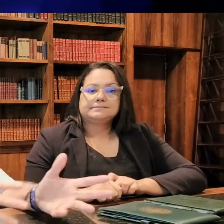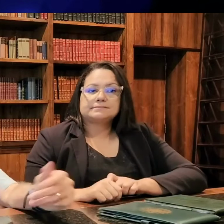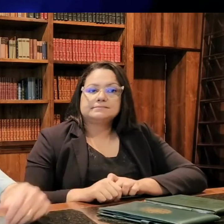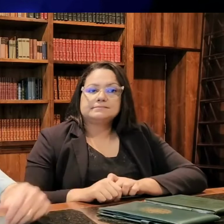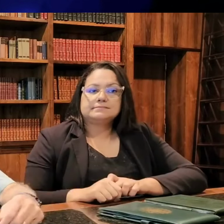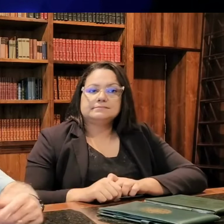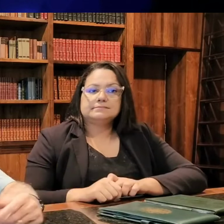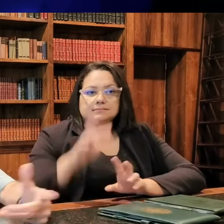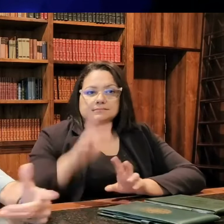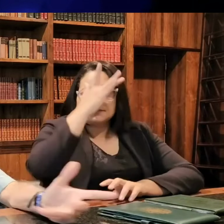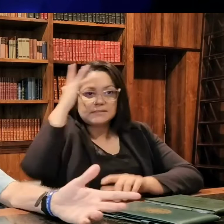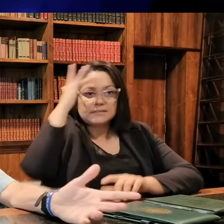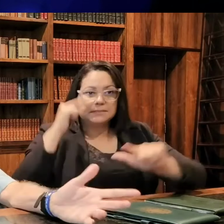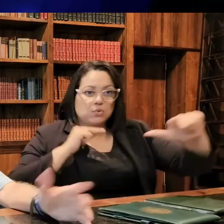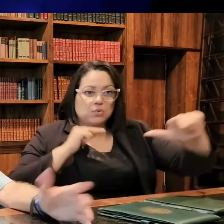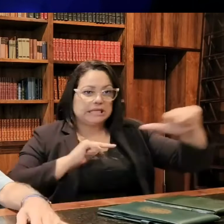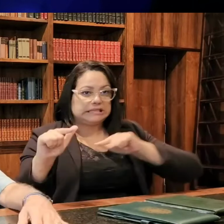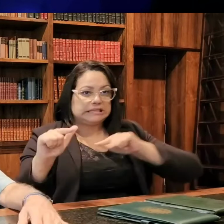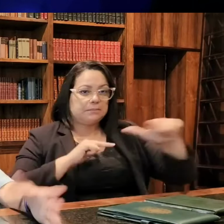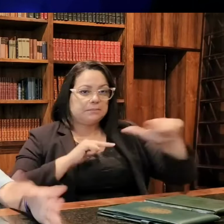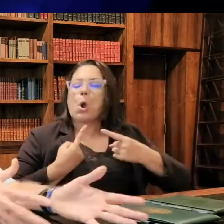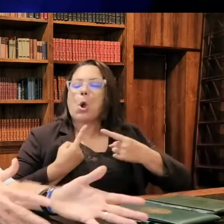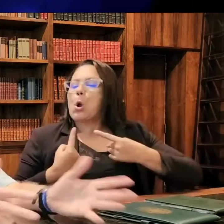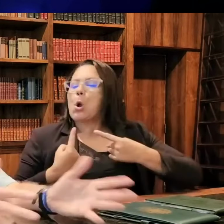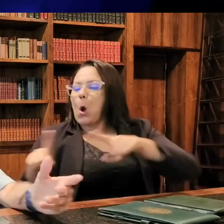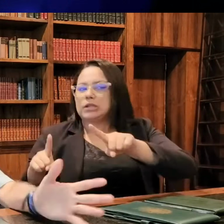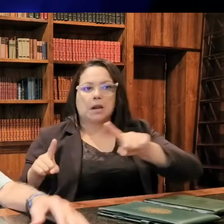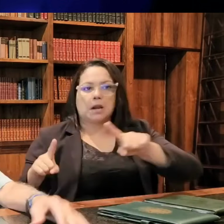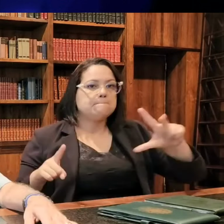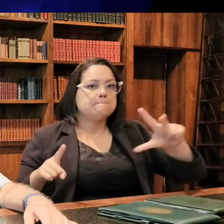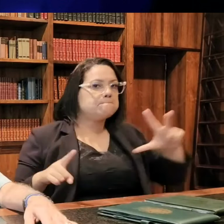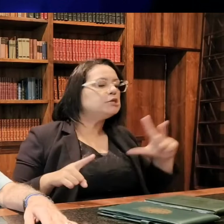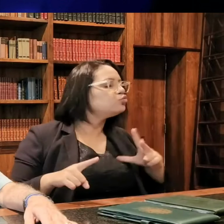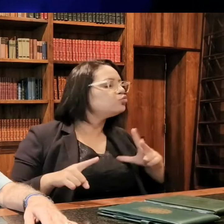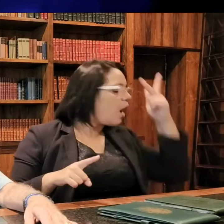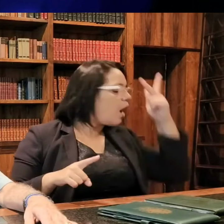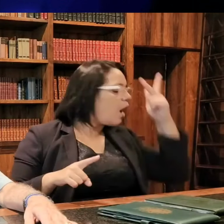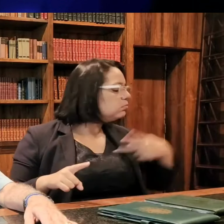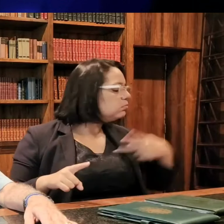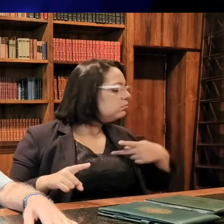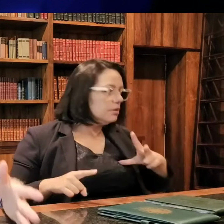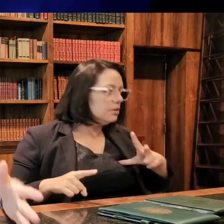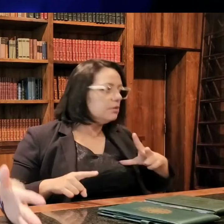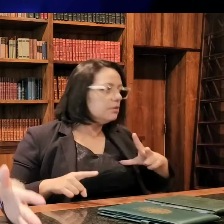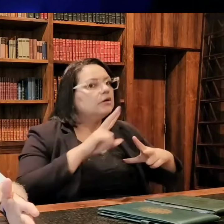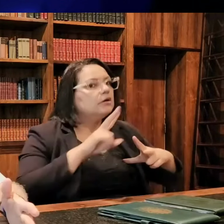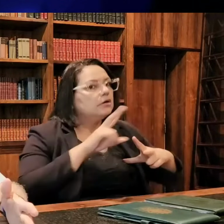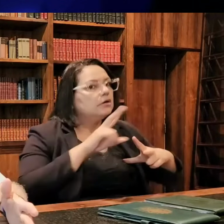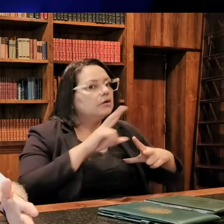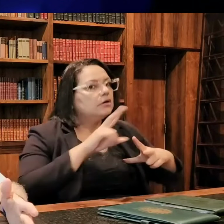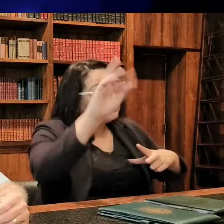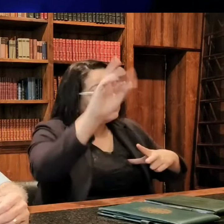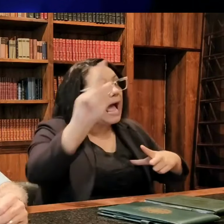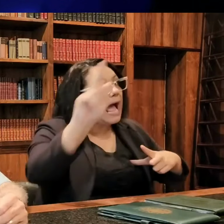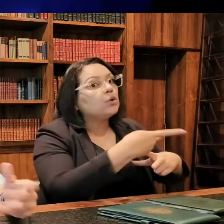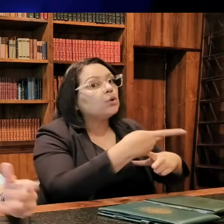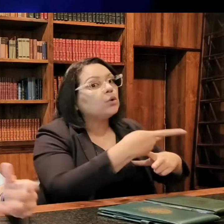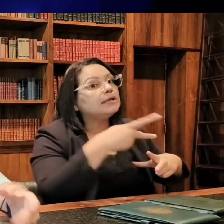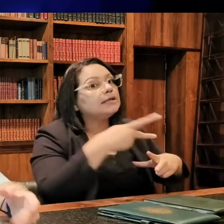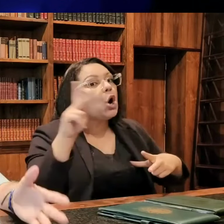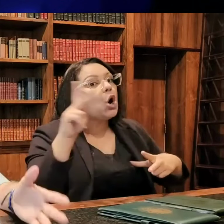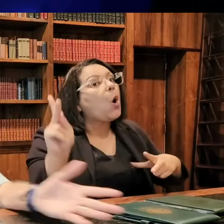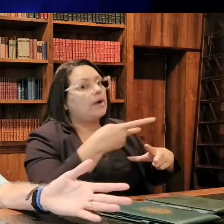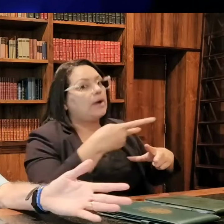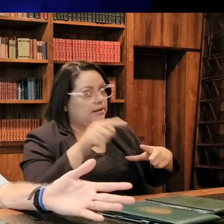trabalharam contra por uma questão pessoal vão sentir o peso das consequências de políticas